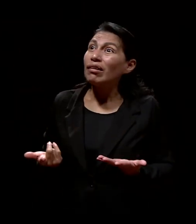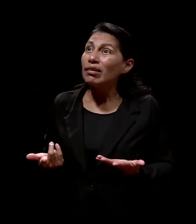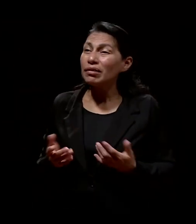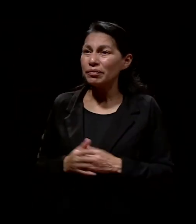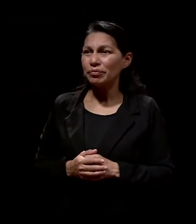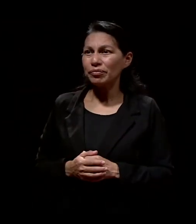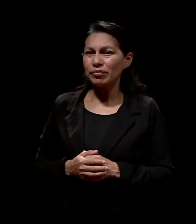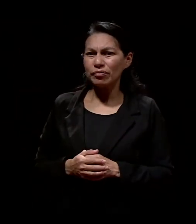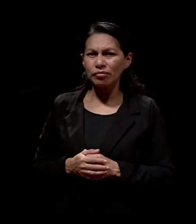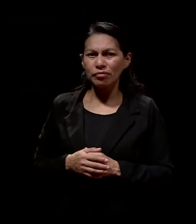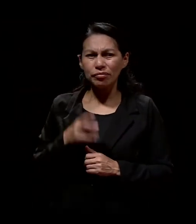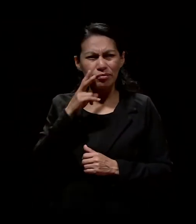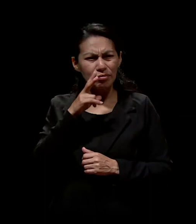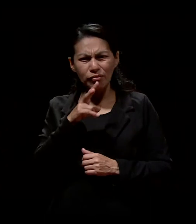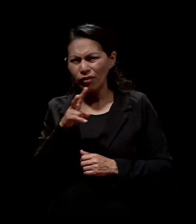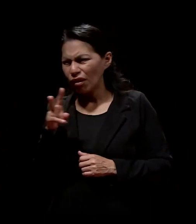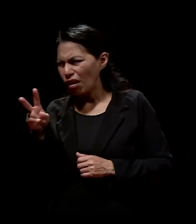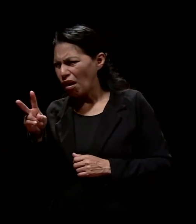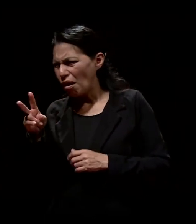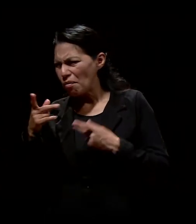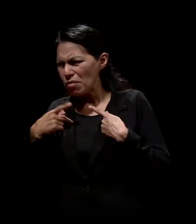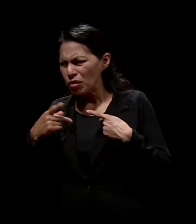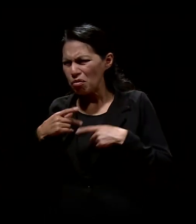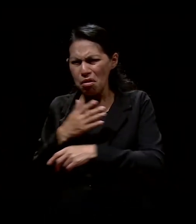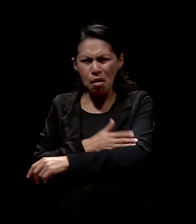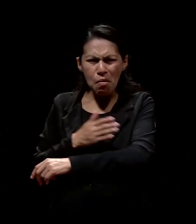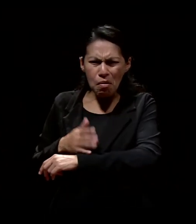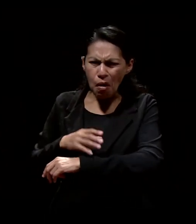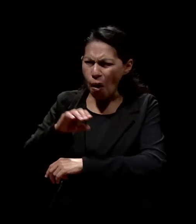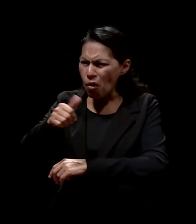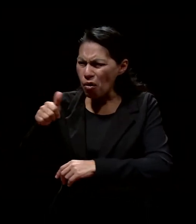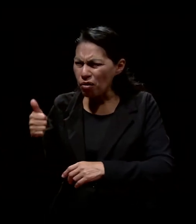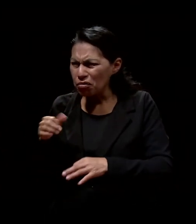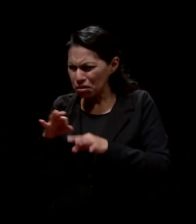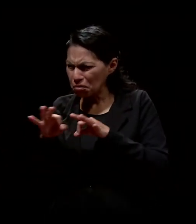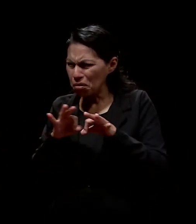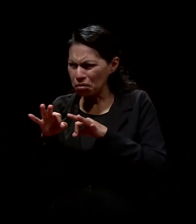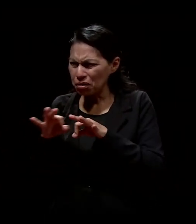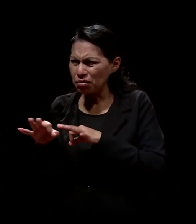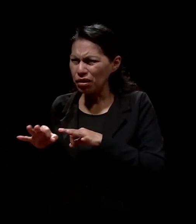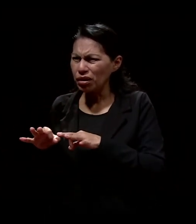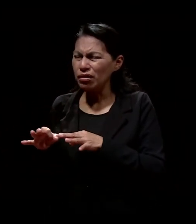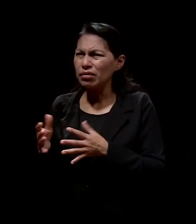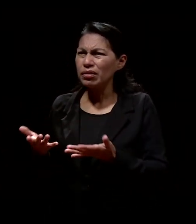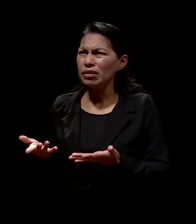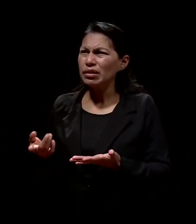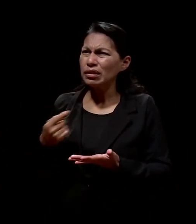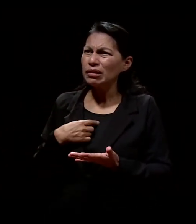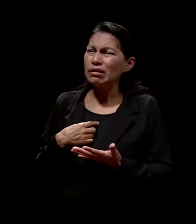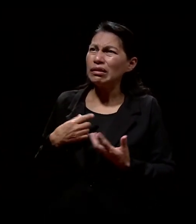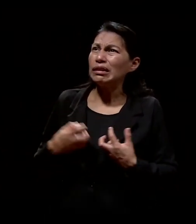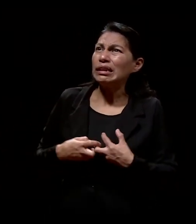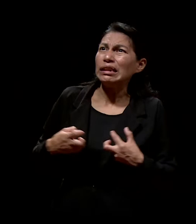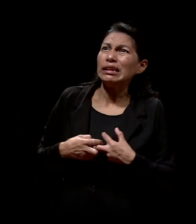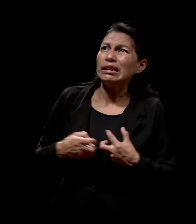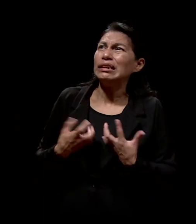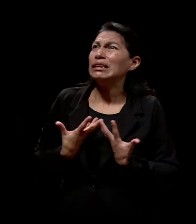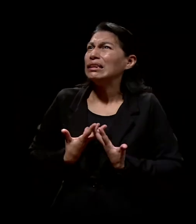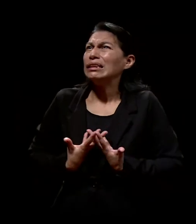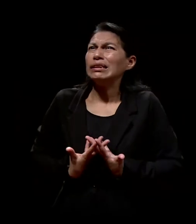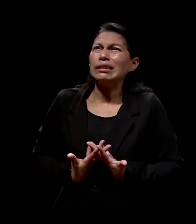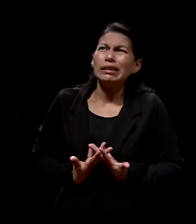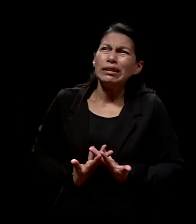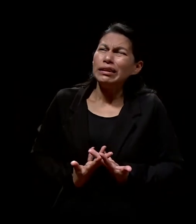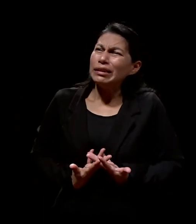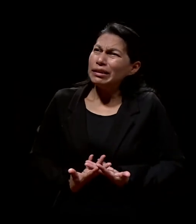conmigo? Me veía a otros compañeros, y ya tenían trabajo. Y llegó un momento en donde yo